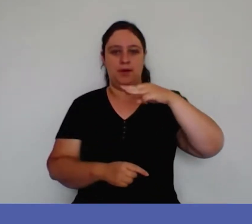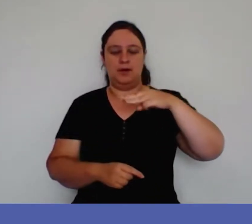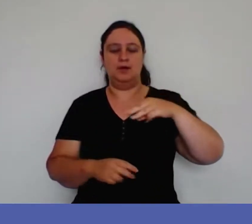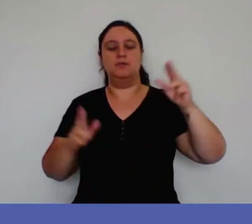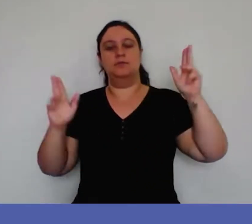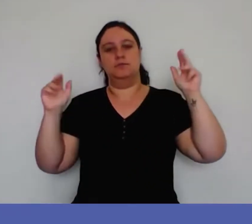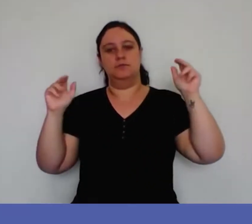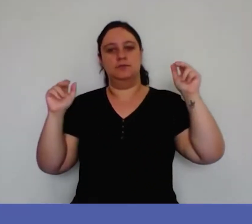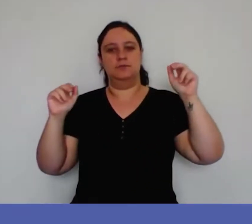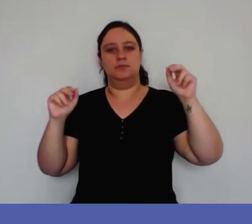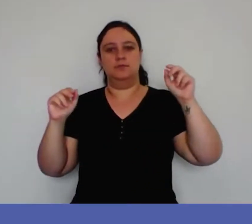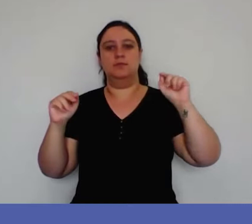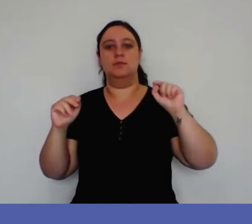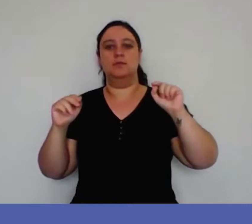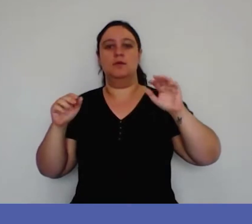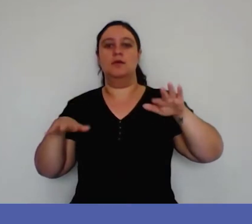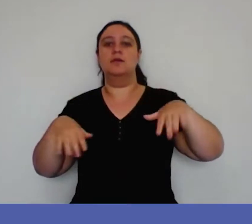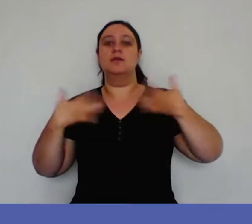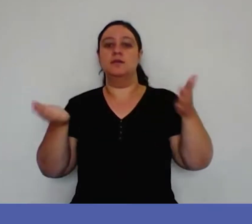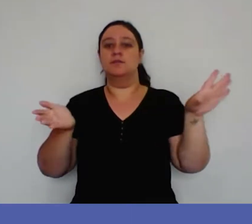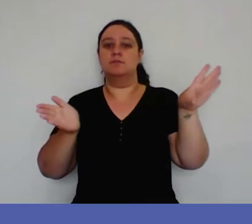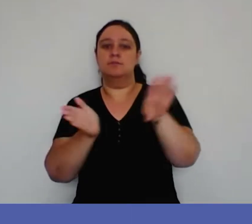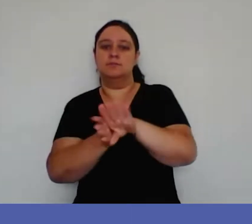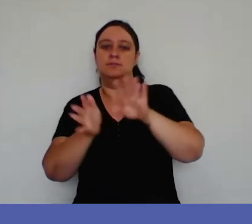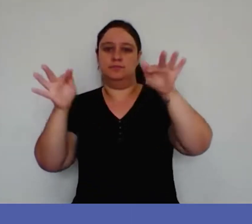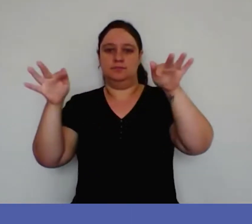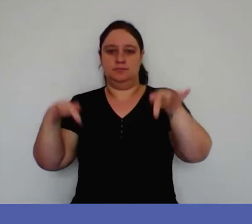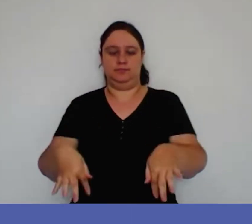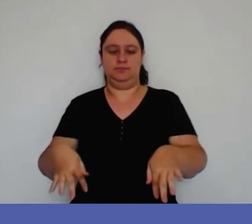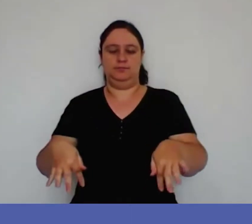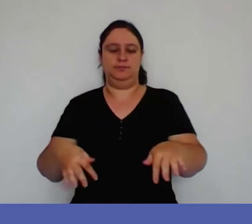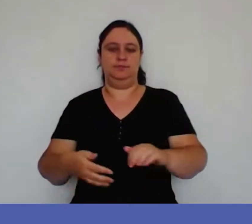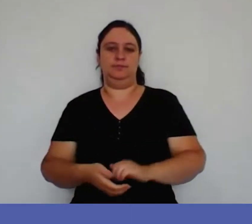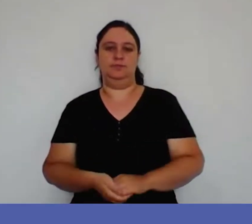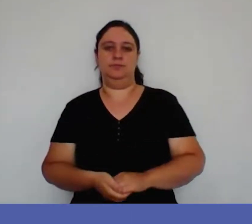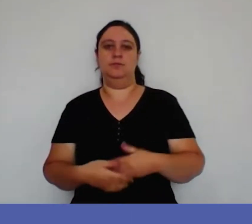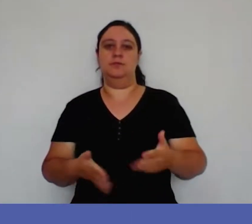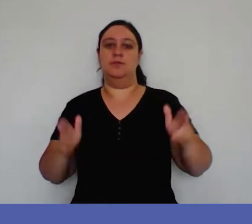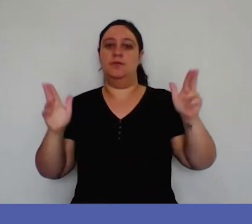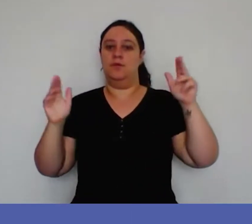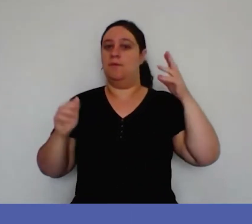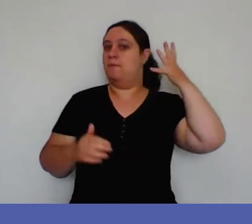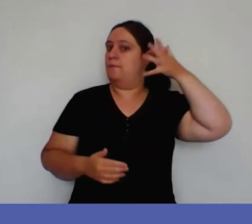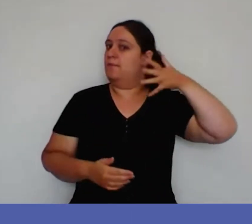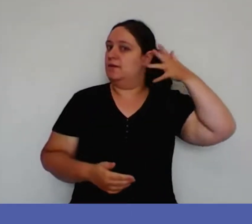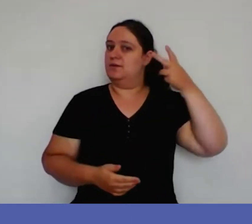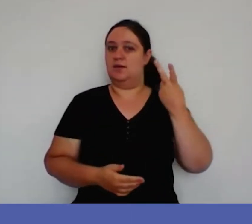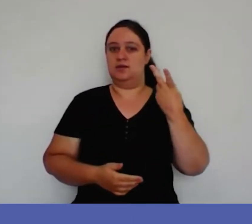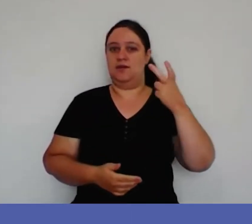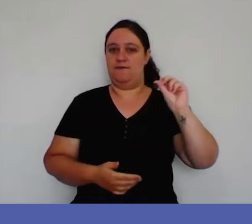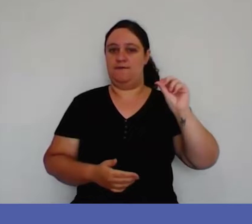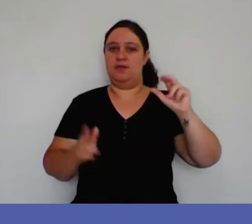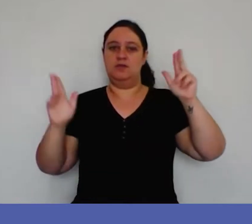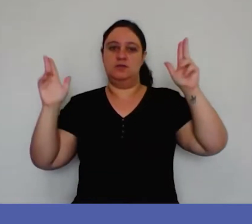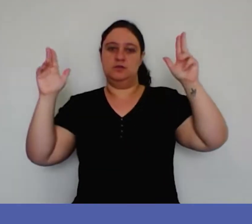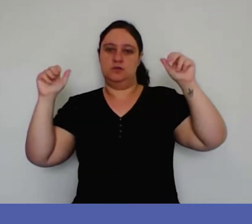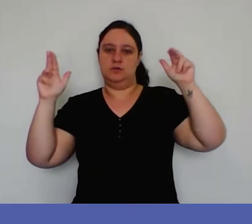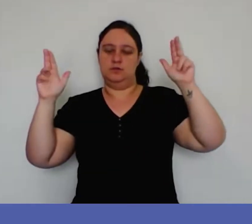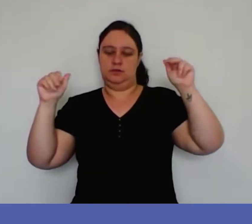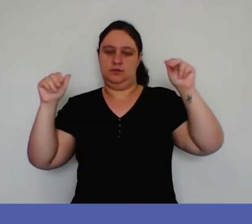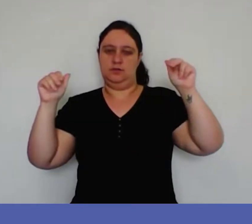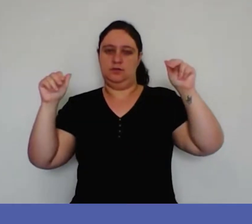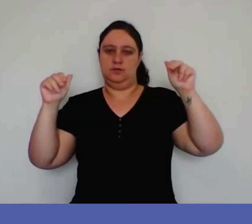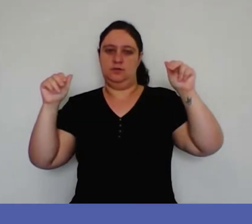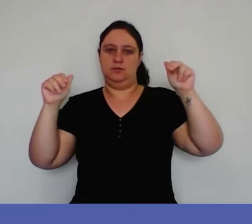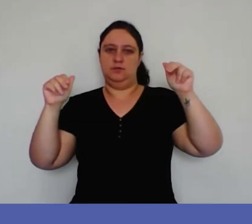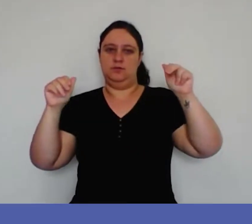é Então Virá o Fim. E o título da mensagem 20 é As